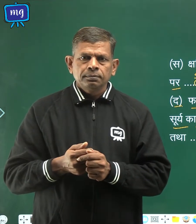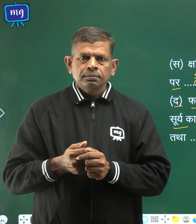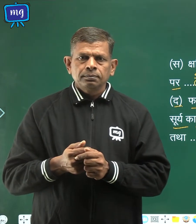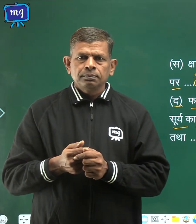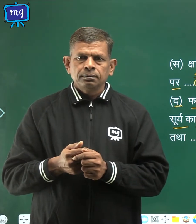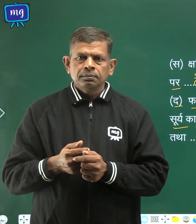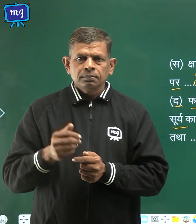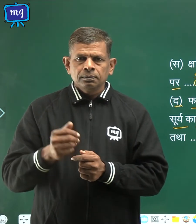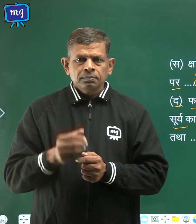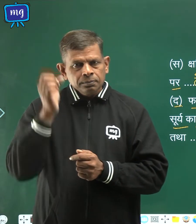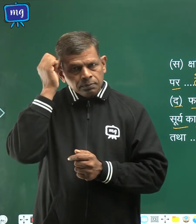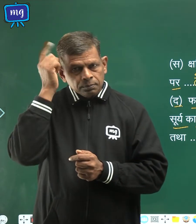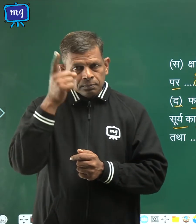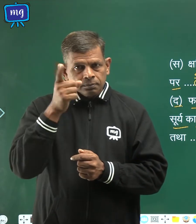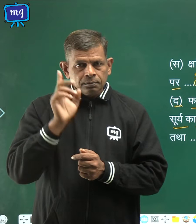समझ गए?